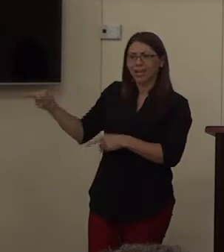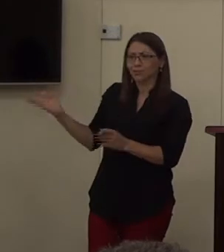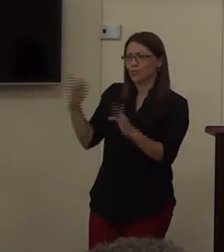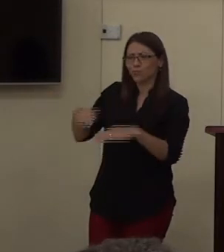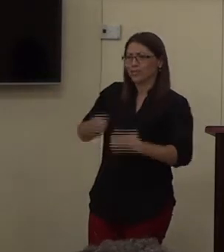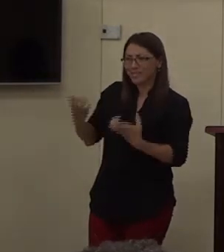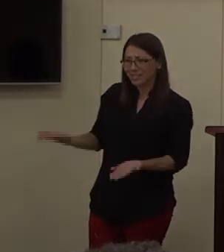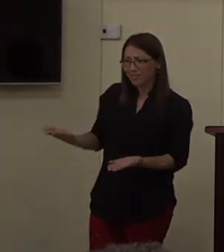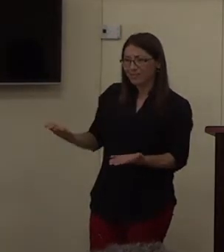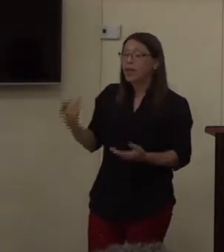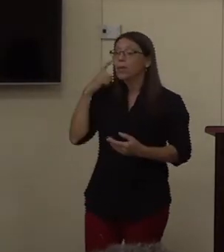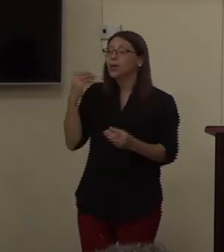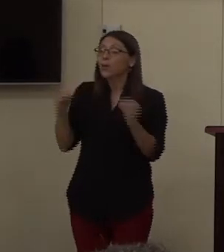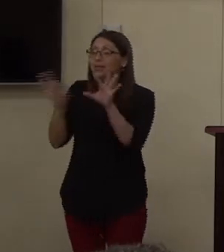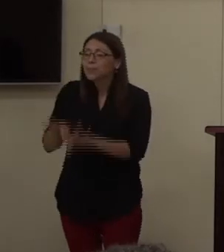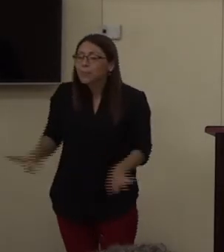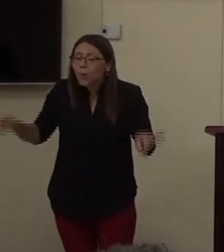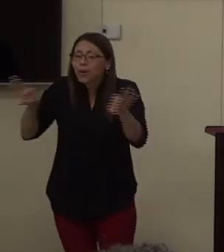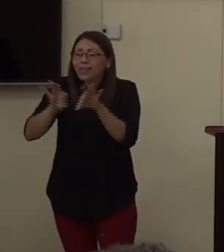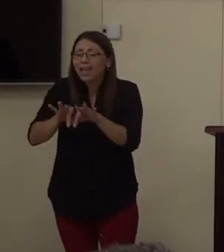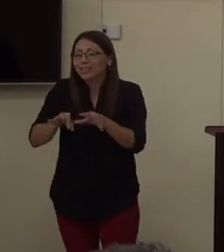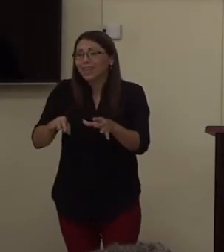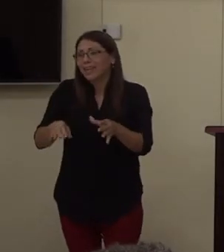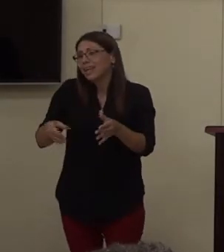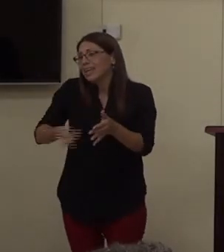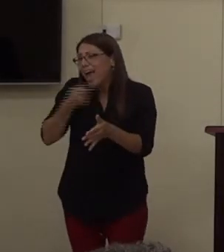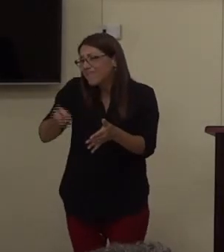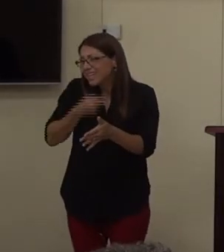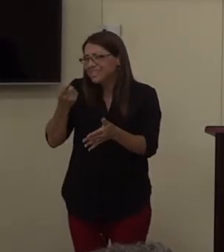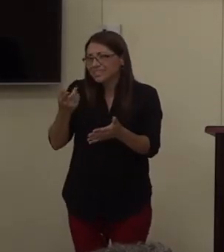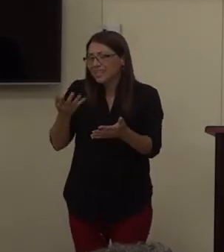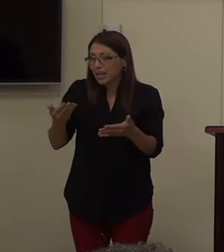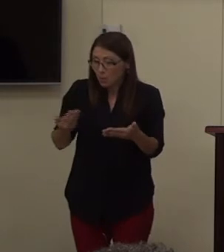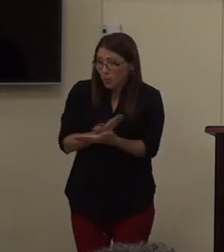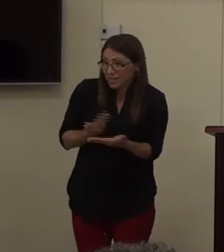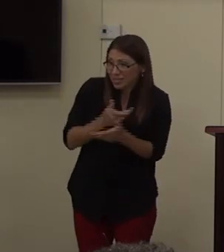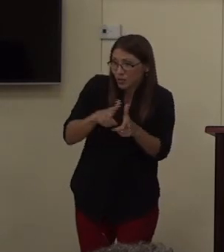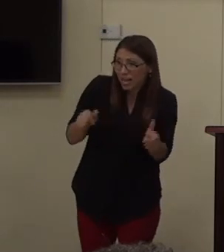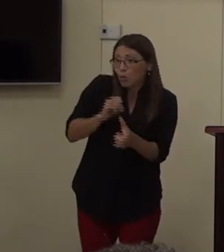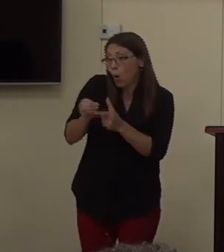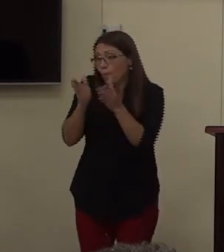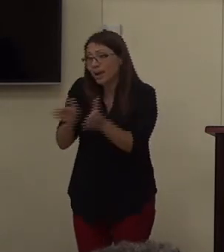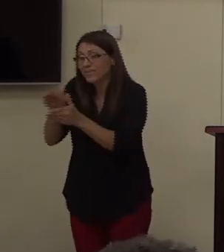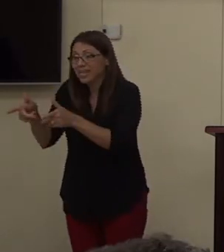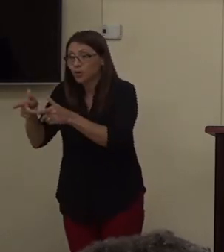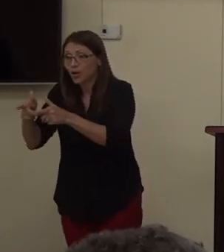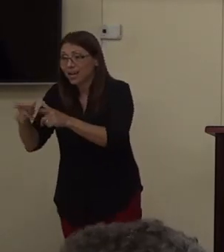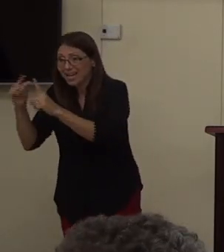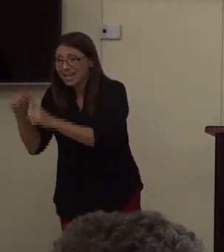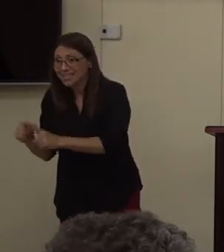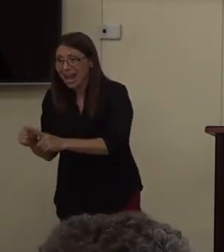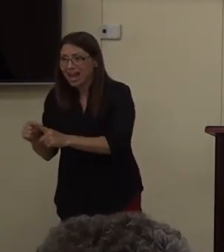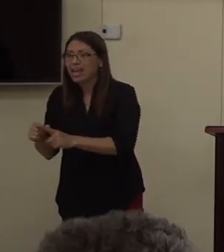más importante, que a veces se ha pecado en modernización de la lengua, en planificación léxica, es el pensar que básicamente